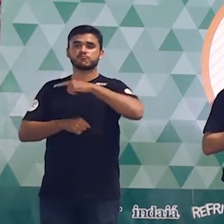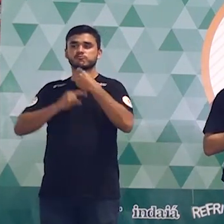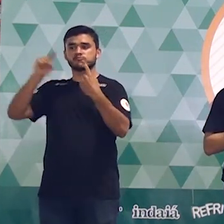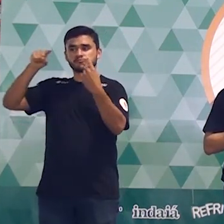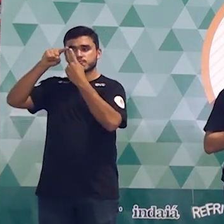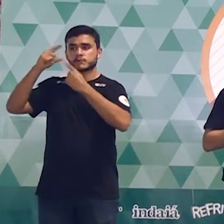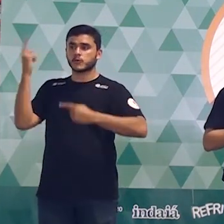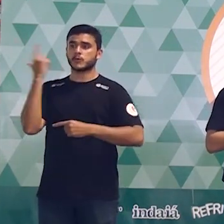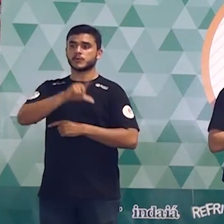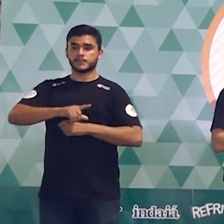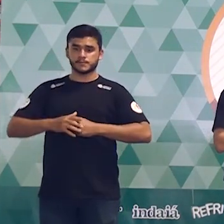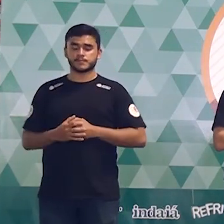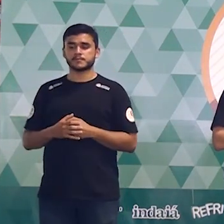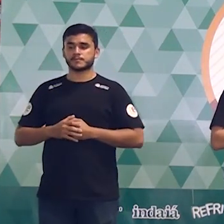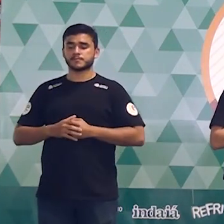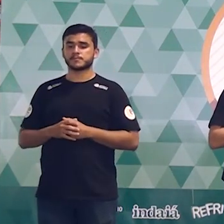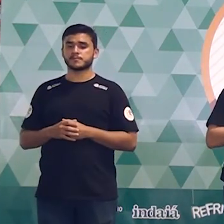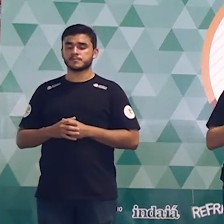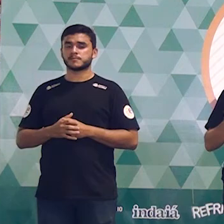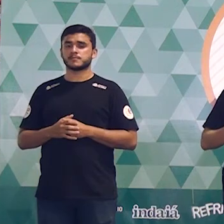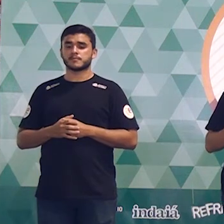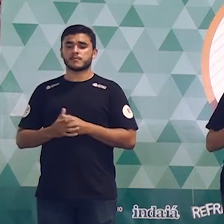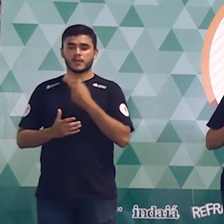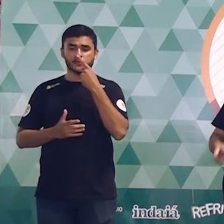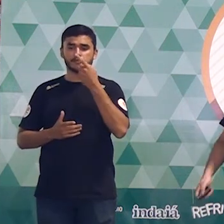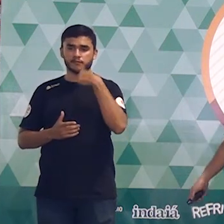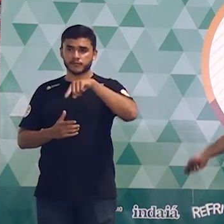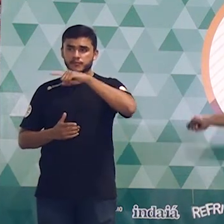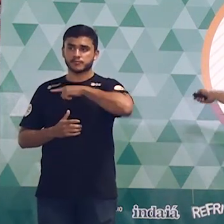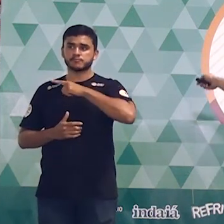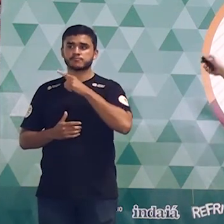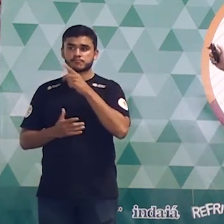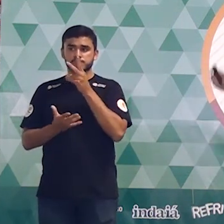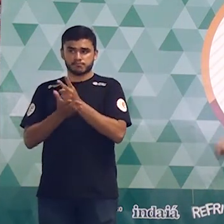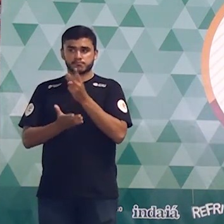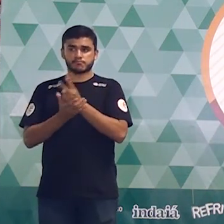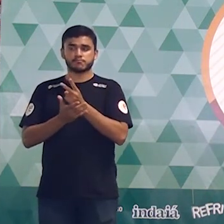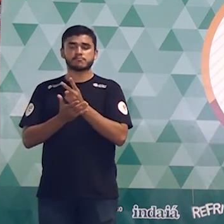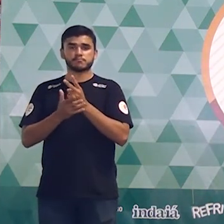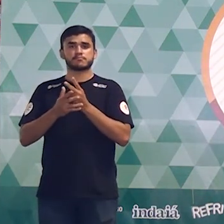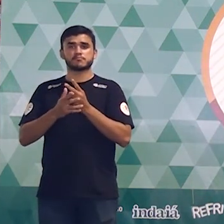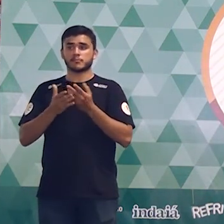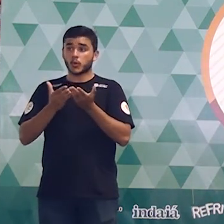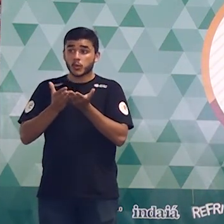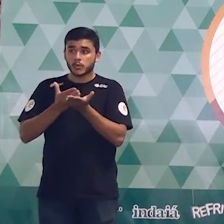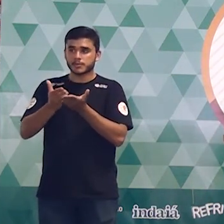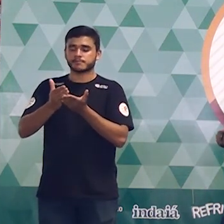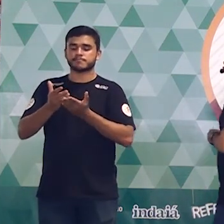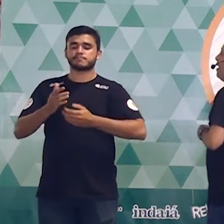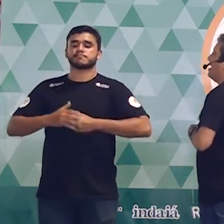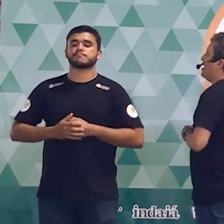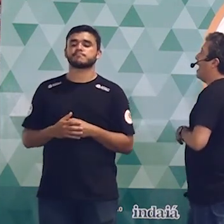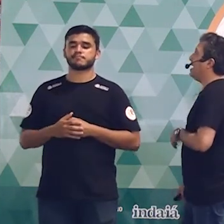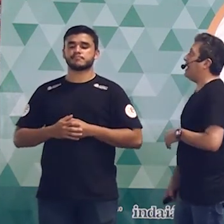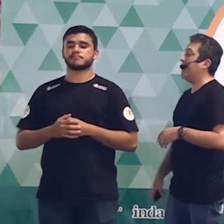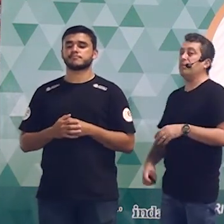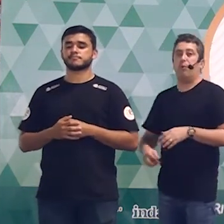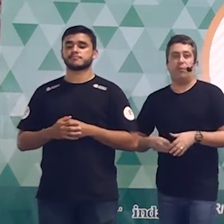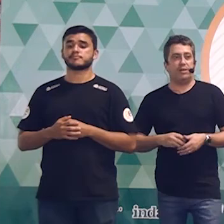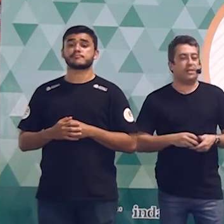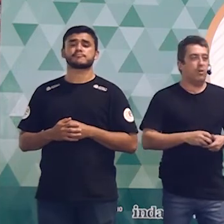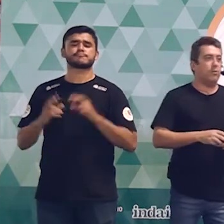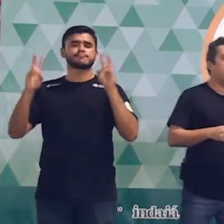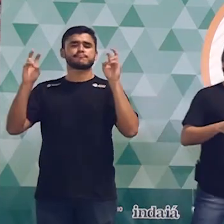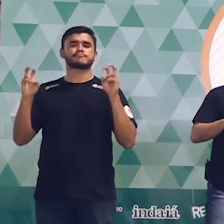que vocês desejam. Guardem isso para que a gente possa começar. Então vamos lá. O assunto é a ideia